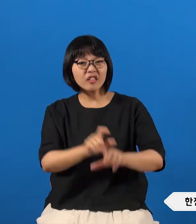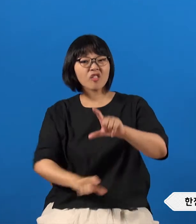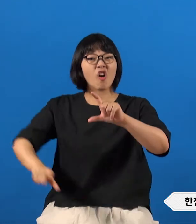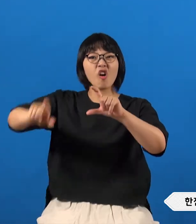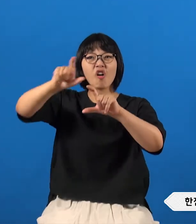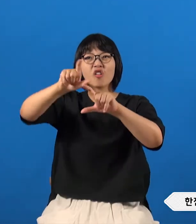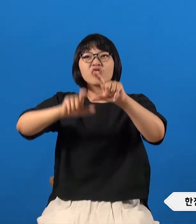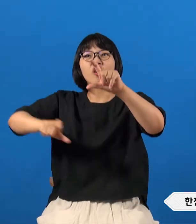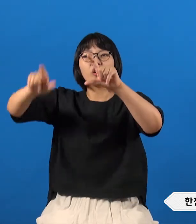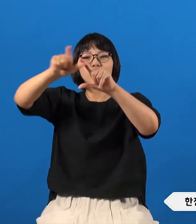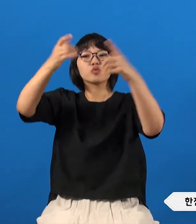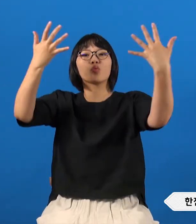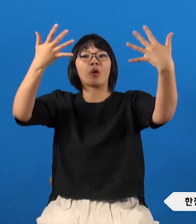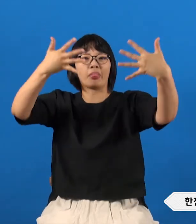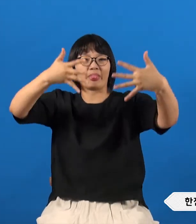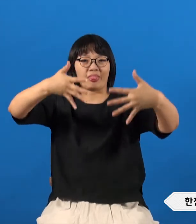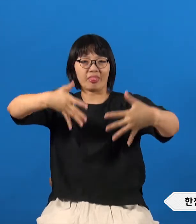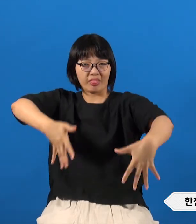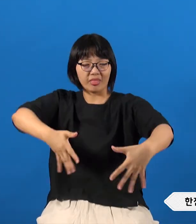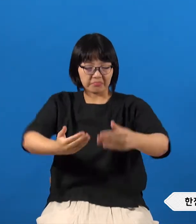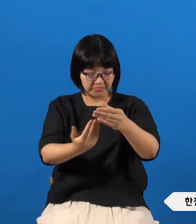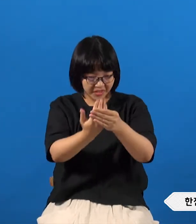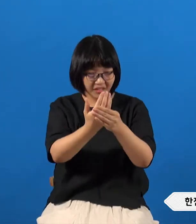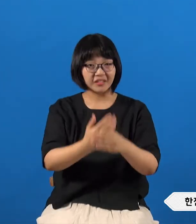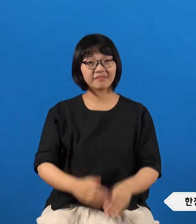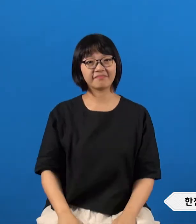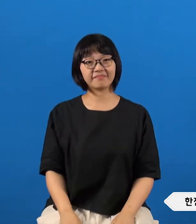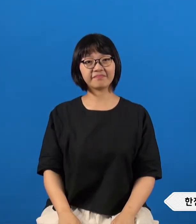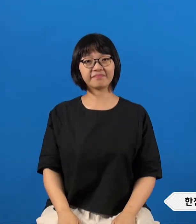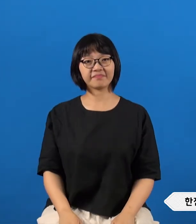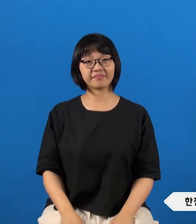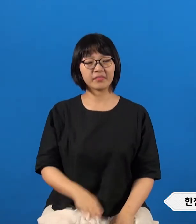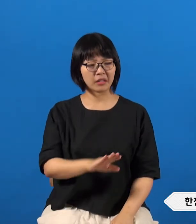자꾸 뭐 또 해야 되고 뭐 또 해야 되고 첨가를 했습니다.